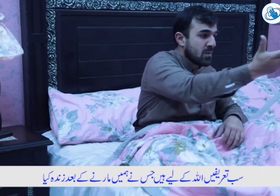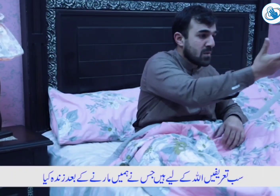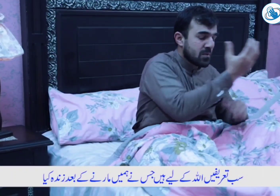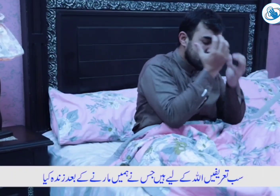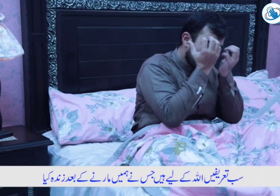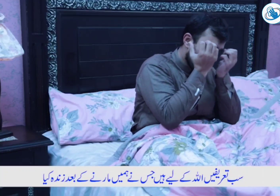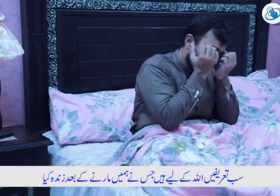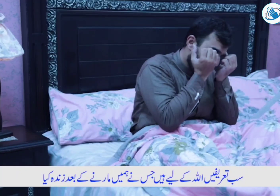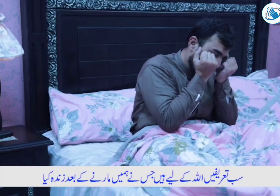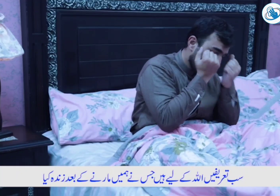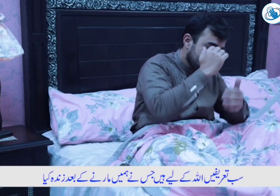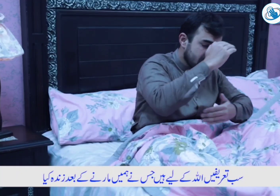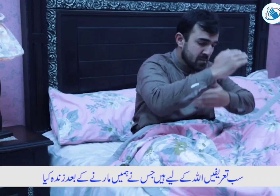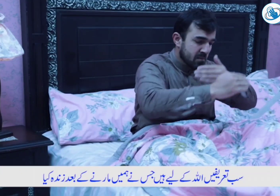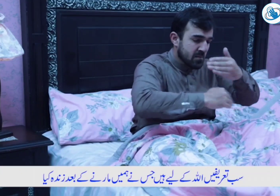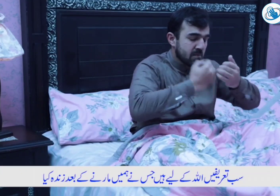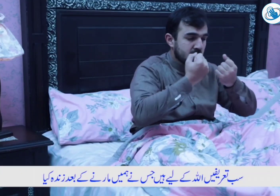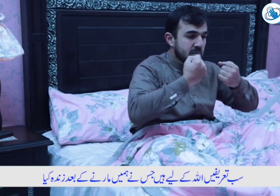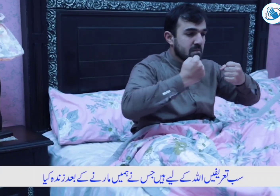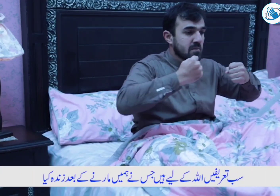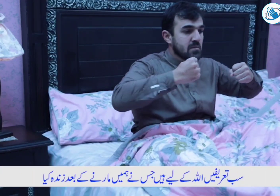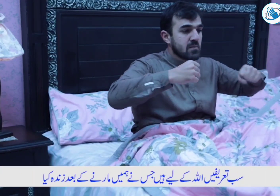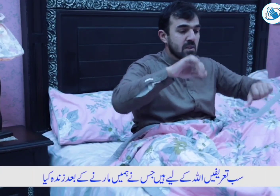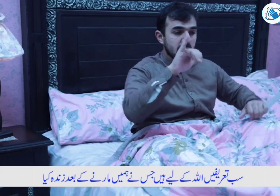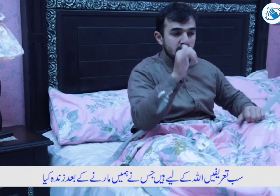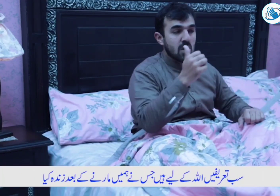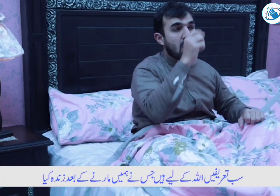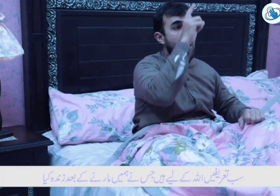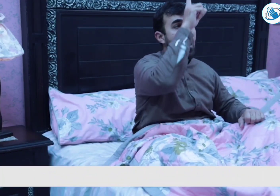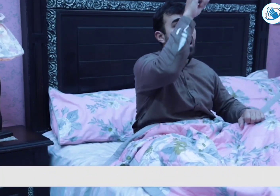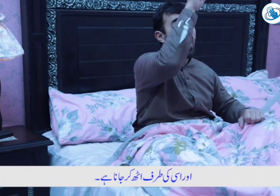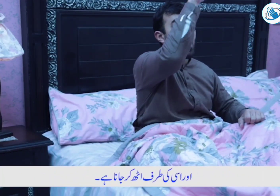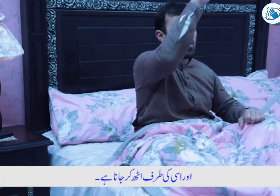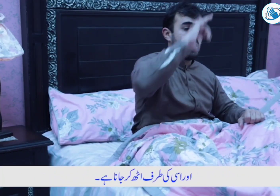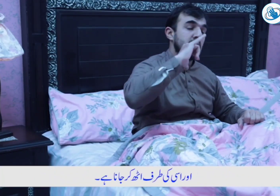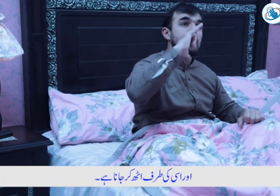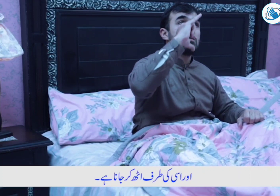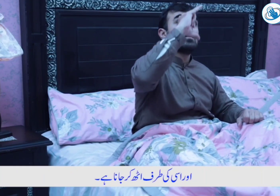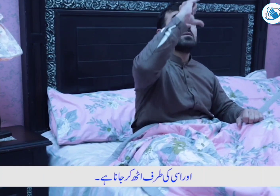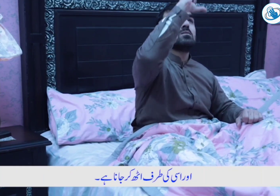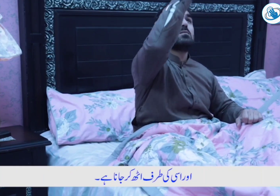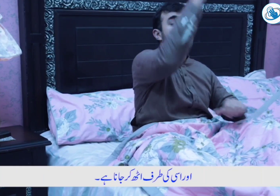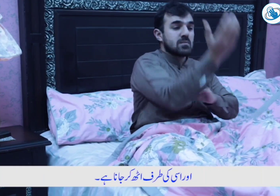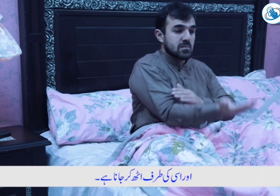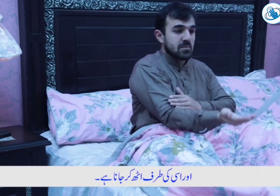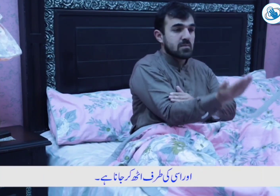ہیں جس نے ہمیں مارنے کے بعد زندہ کیا اور اسی کی طرف اٹھ کر جانا ہے.